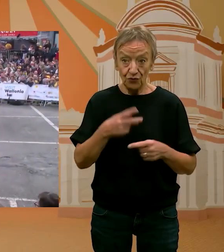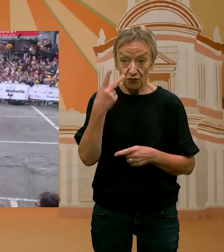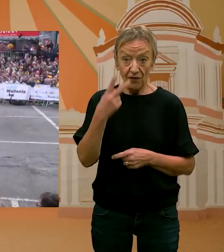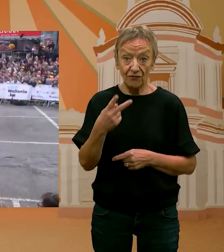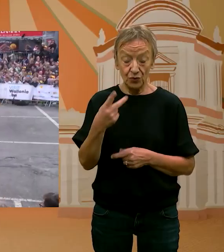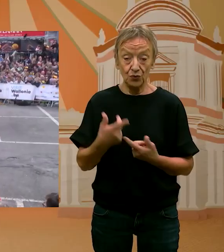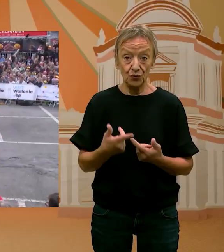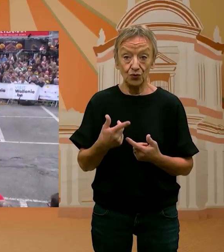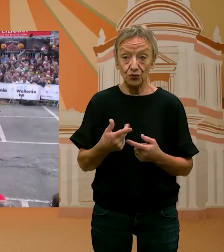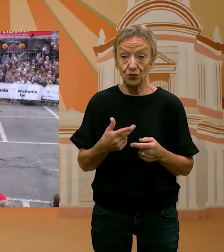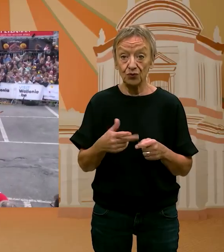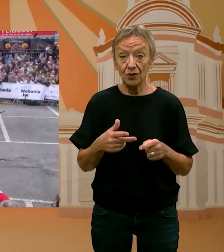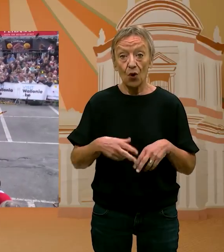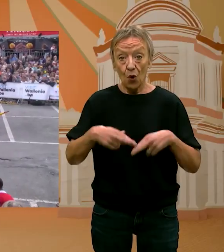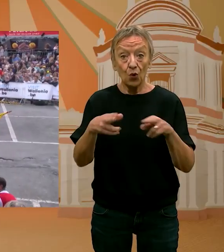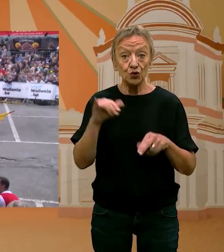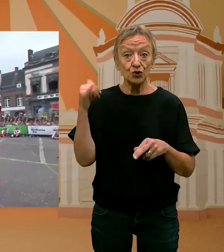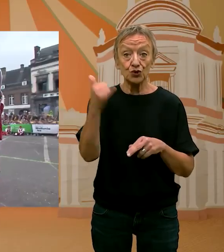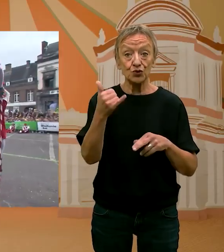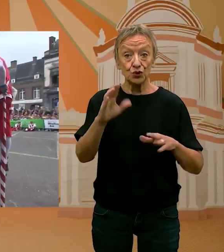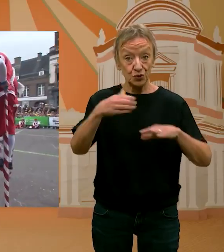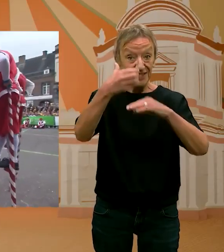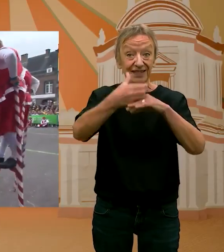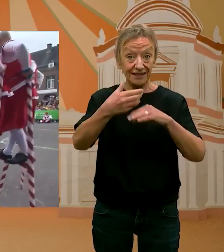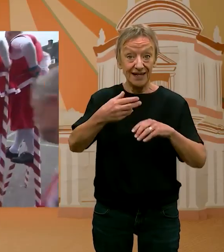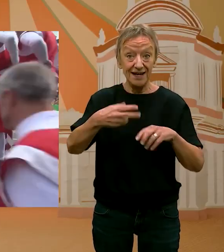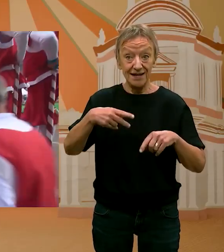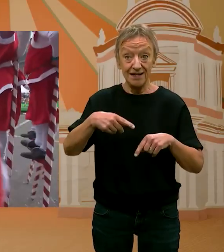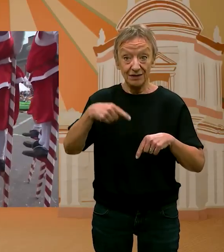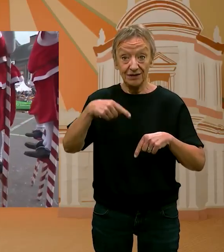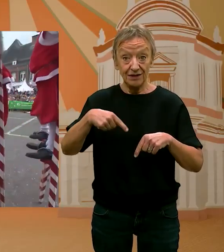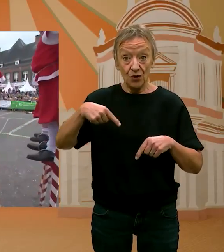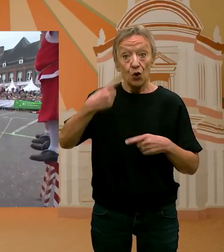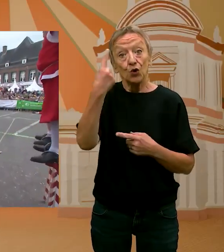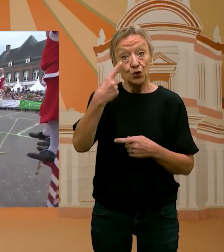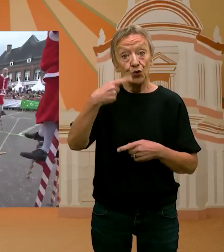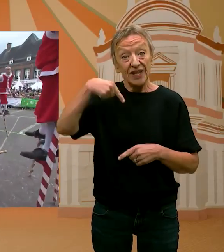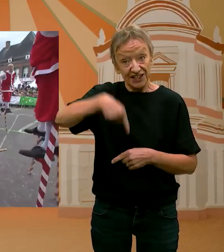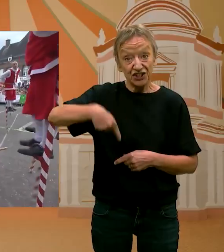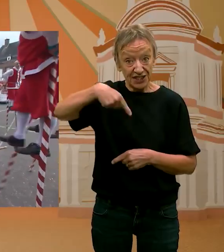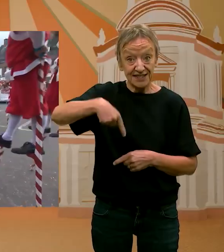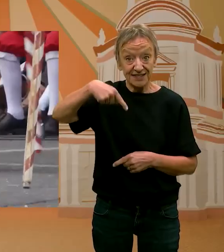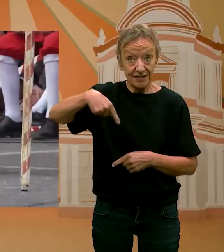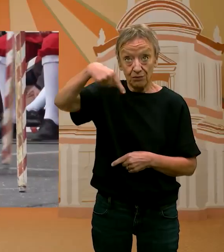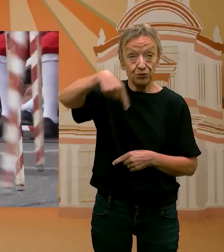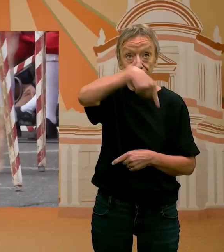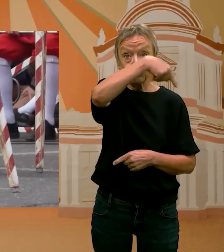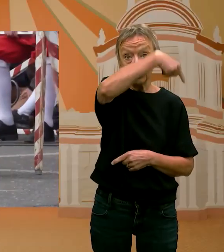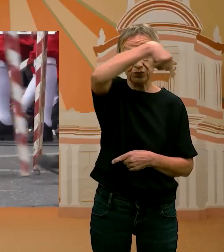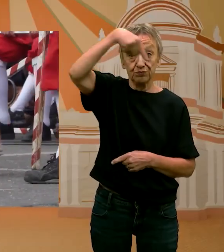profil ? Sa détermination. Voilà. Les 4 bosses, c'est déjà pas facile, mais sur une échasse, je m'en souviendrai toute ma vie. Chute de plus. Alors, c'est Benjamin